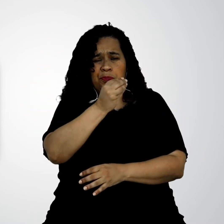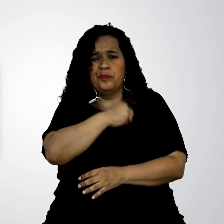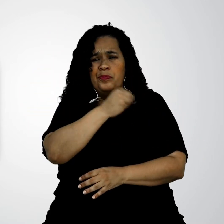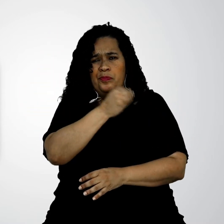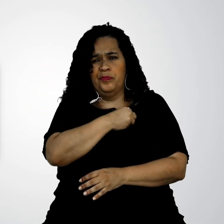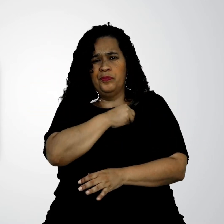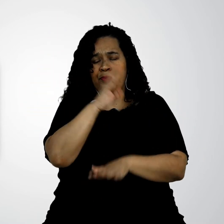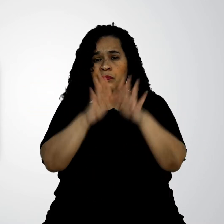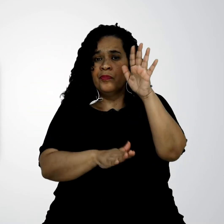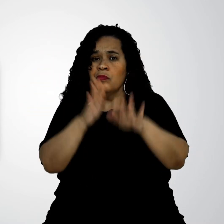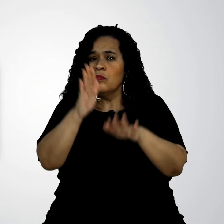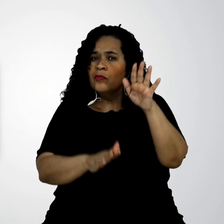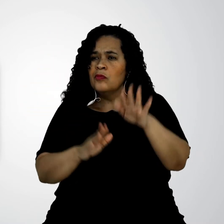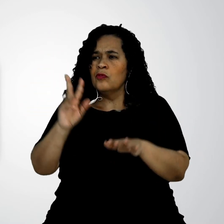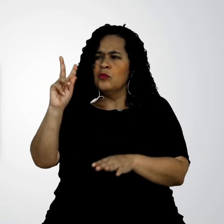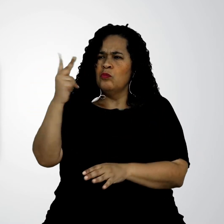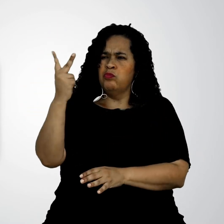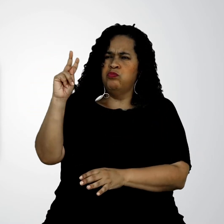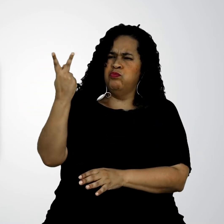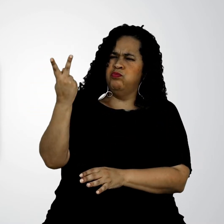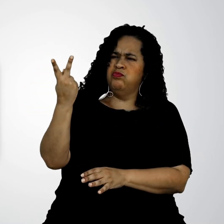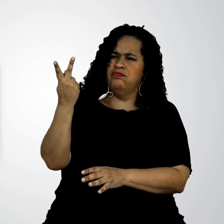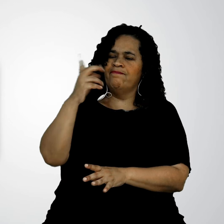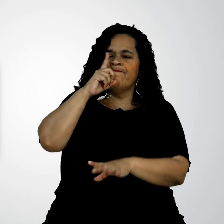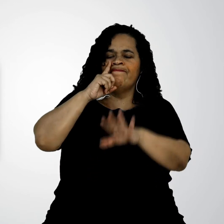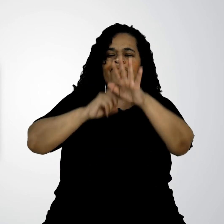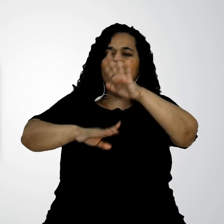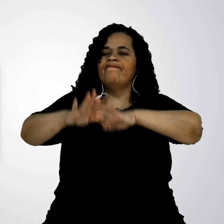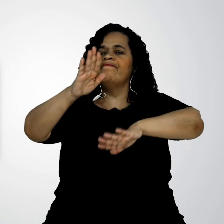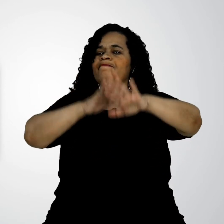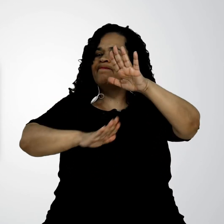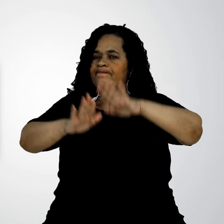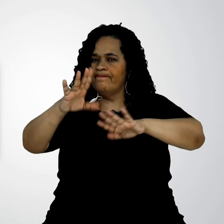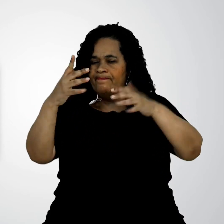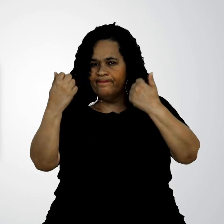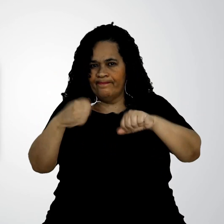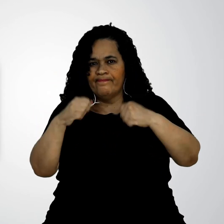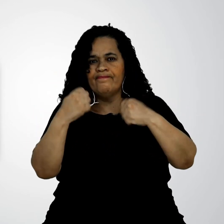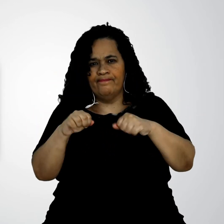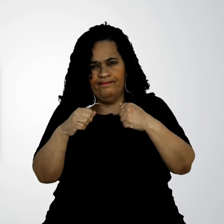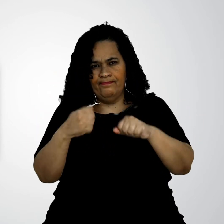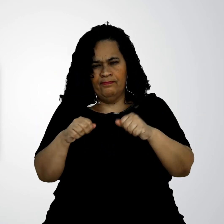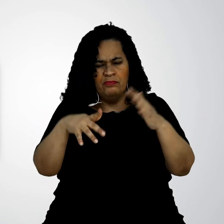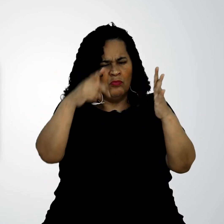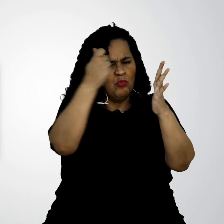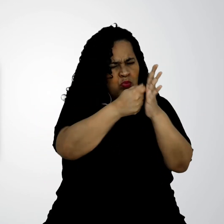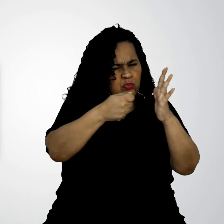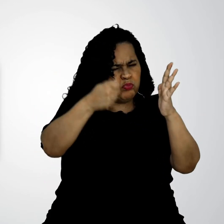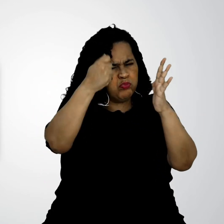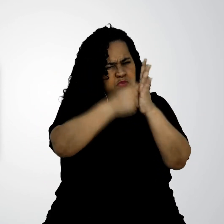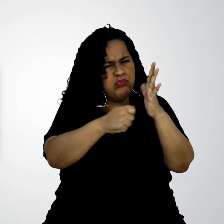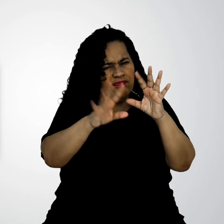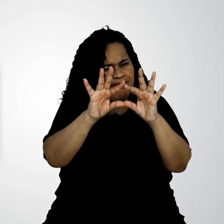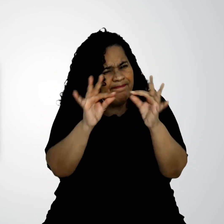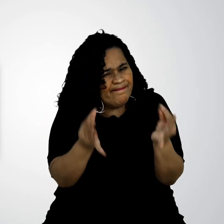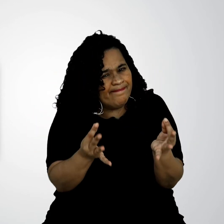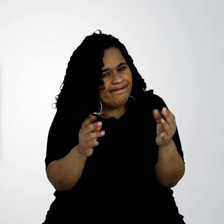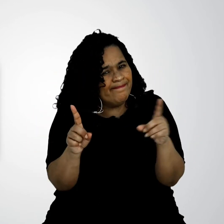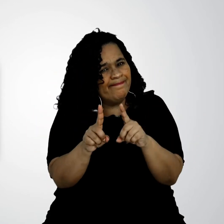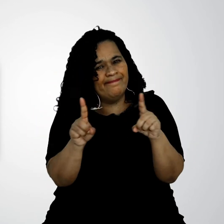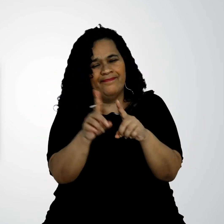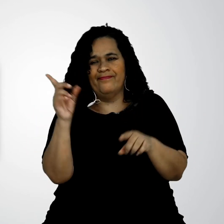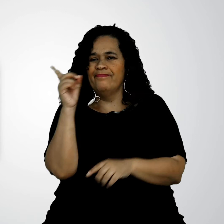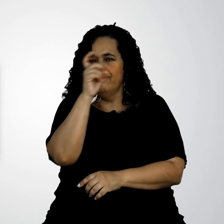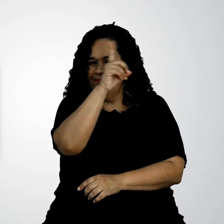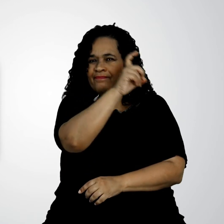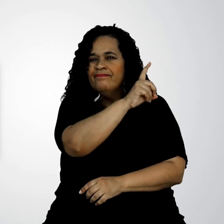homossexualidade é uma desordem. Então a gente tem que tomar muito cuidado com essa questão, não é uma luta simples. O apóstolo Paulo fala em algum momento, lá em Romanos, né, a